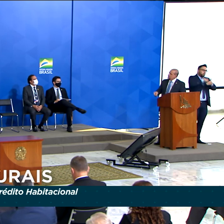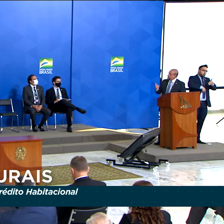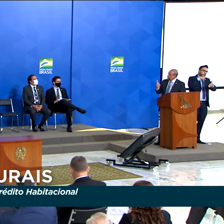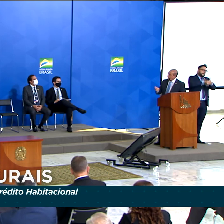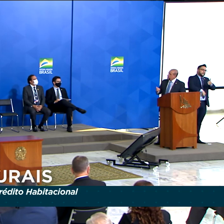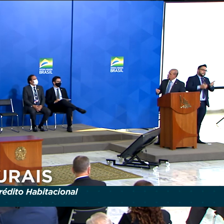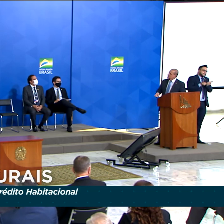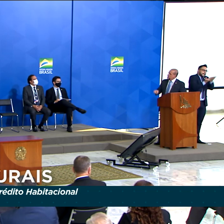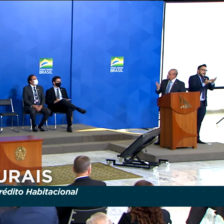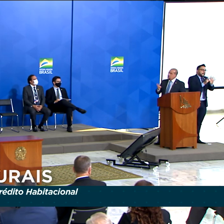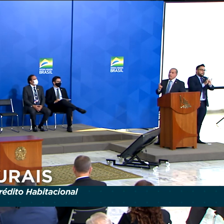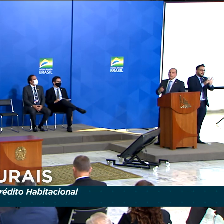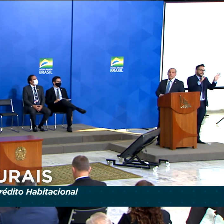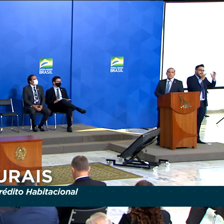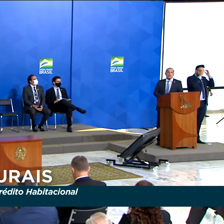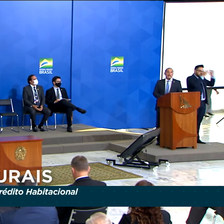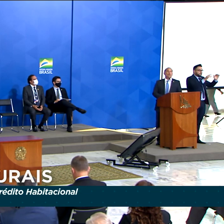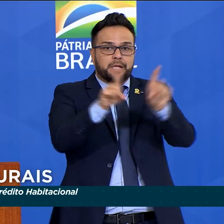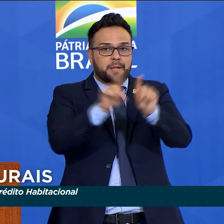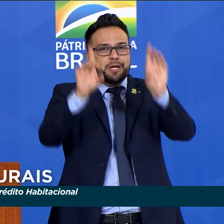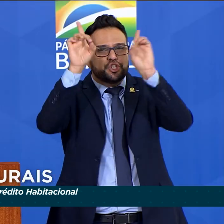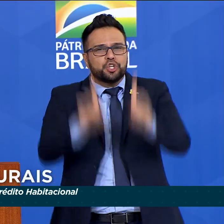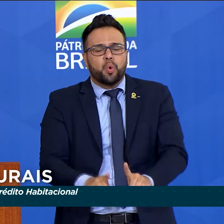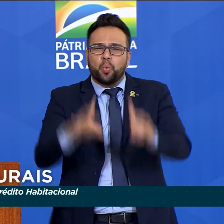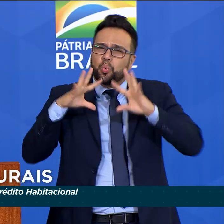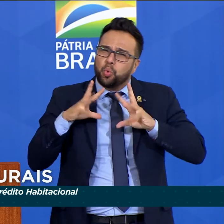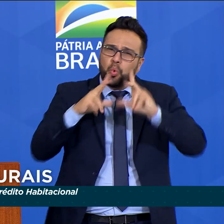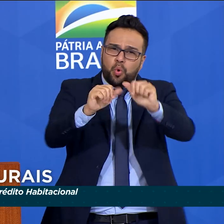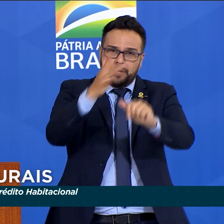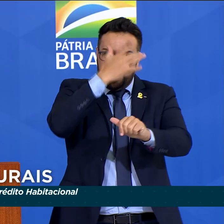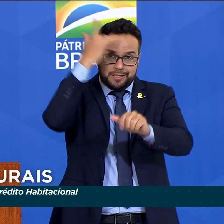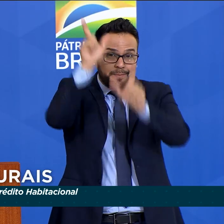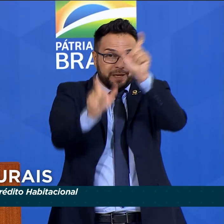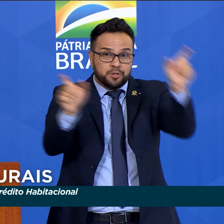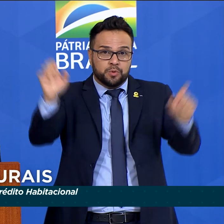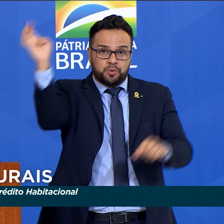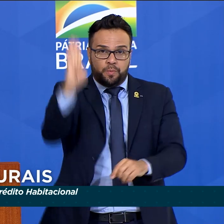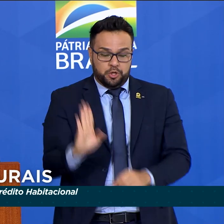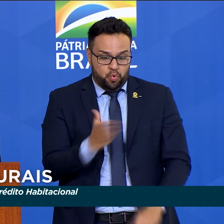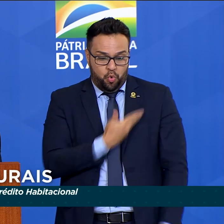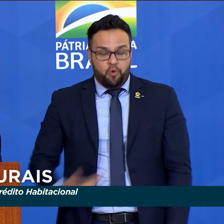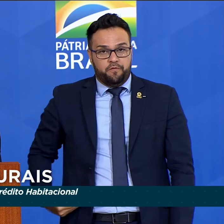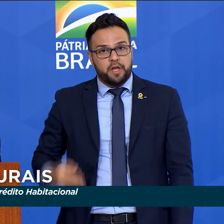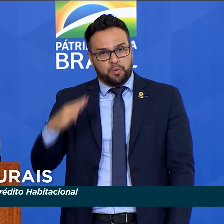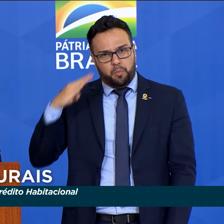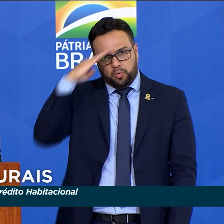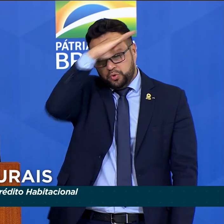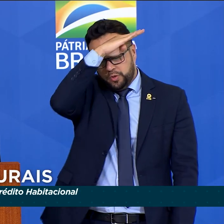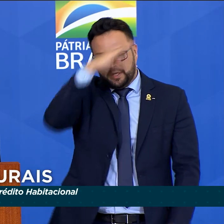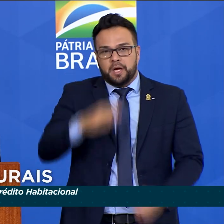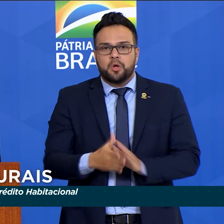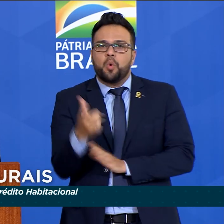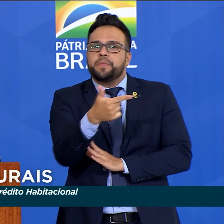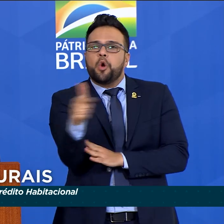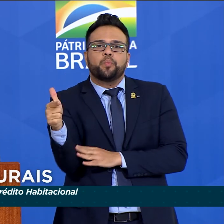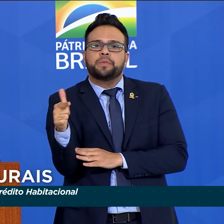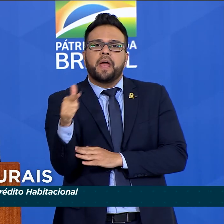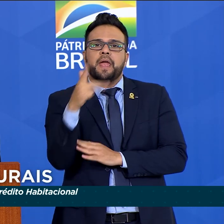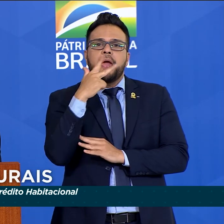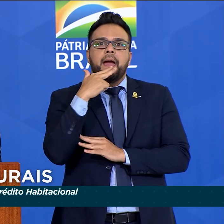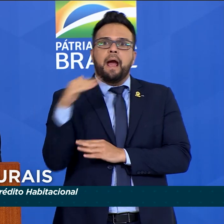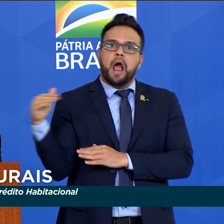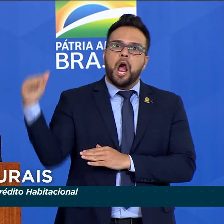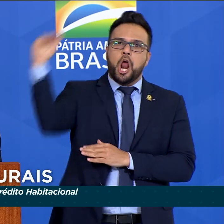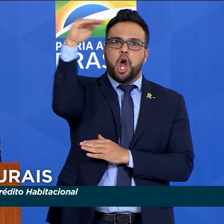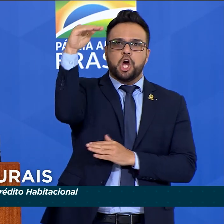liberdade, respeito e dignidade a todos no Brasil. Para o governo Bolsonaro, ministra Tereza Cristina, não tem grande nem